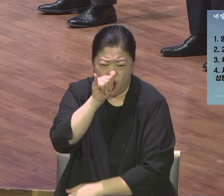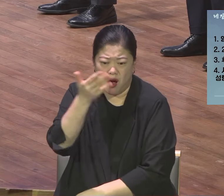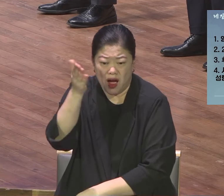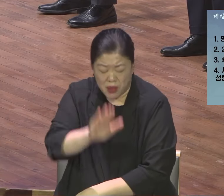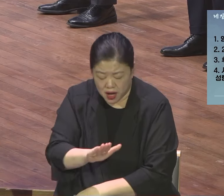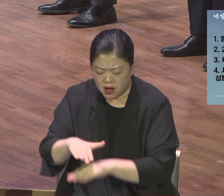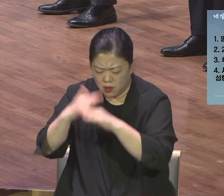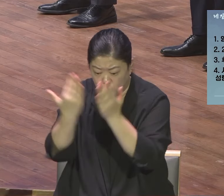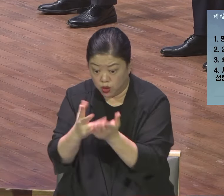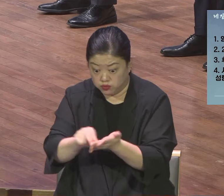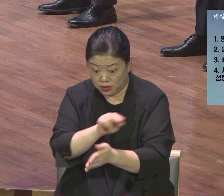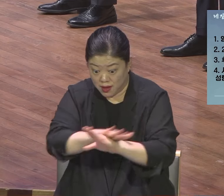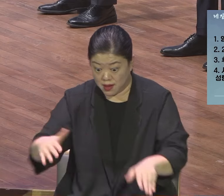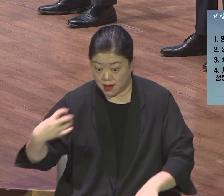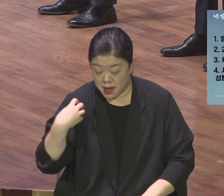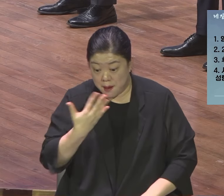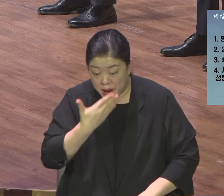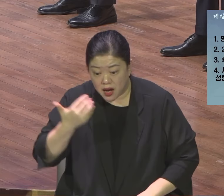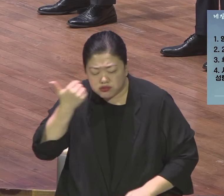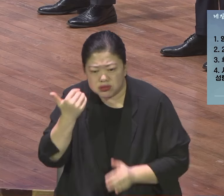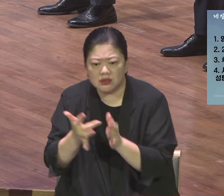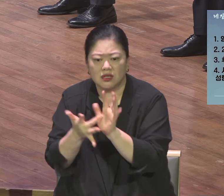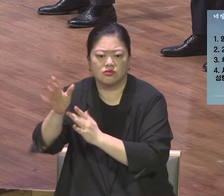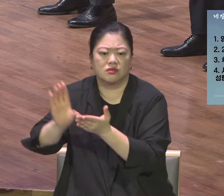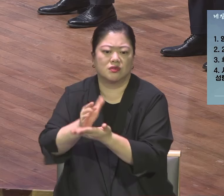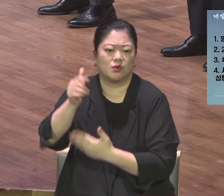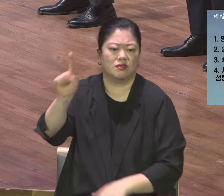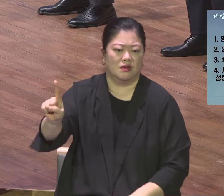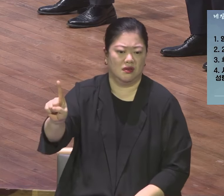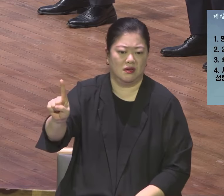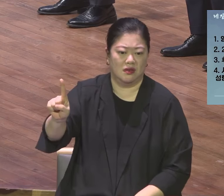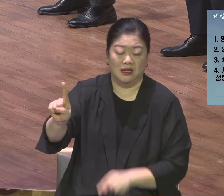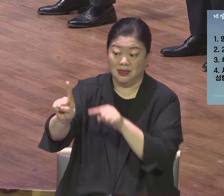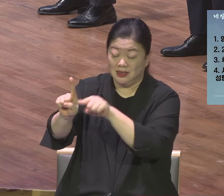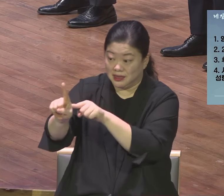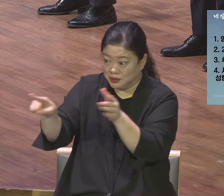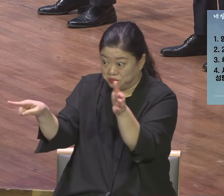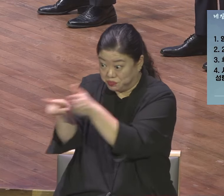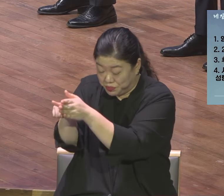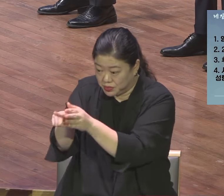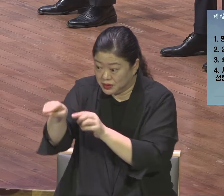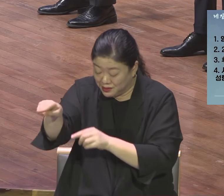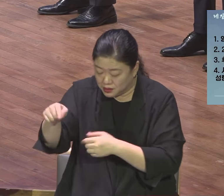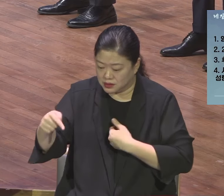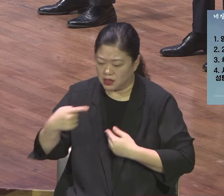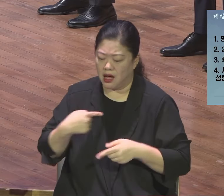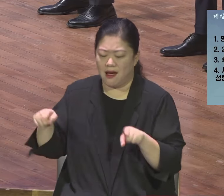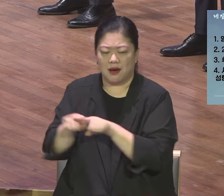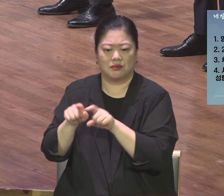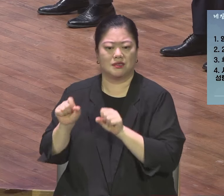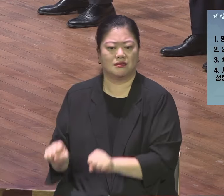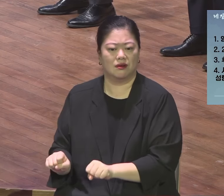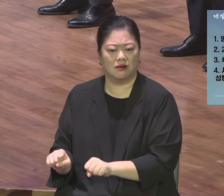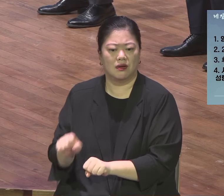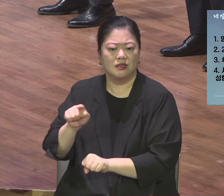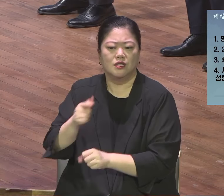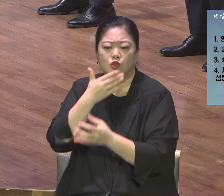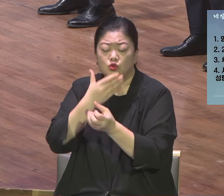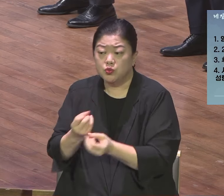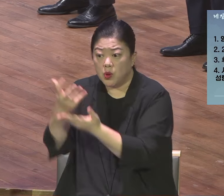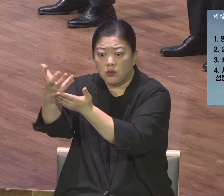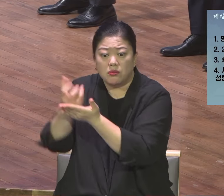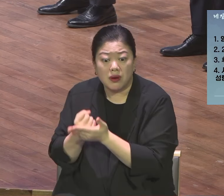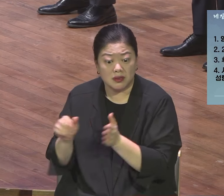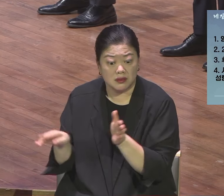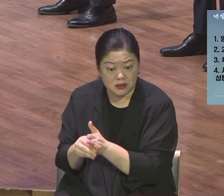그리스도이십니다. 상황 변하지 않아도 여전히 전능하신 하나님이 우리와 함께 하십니다. 이 축복을 어떻게